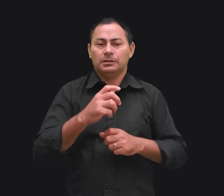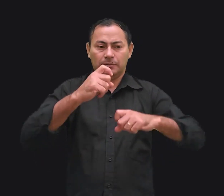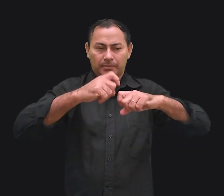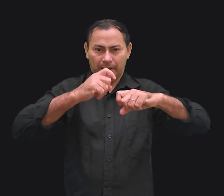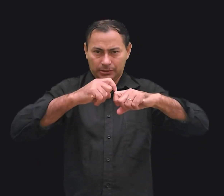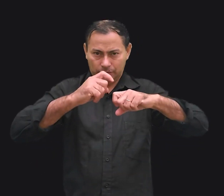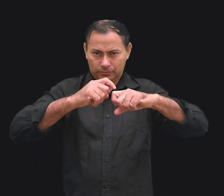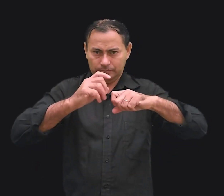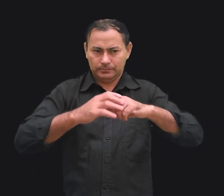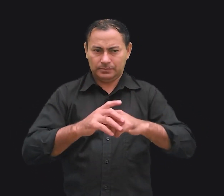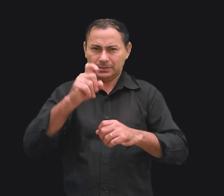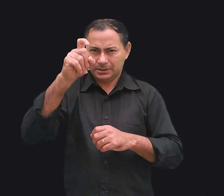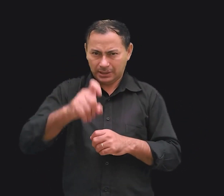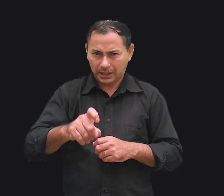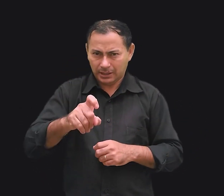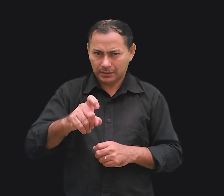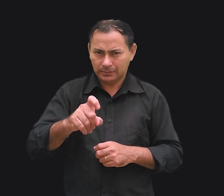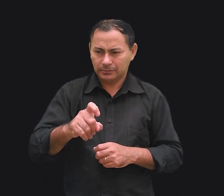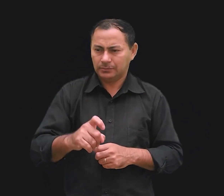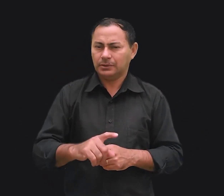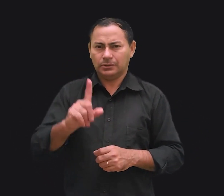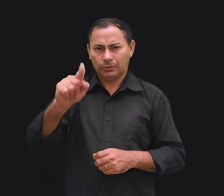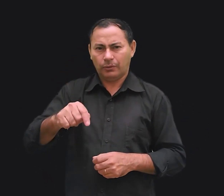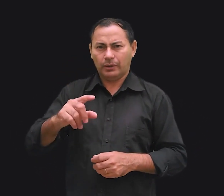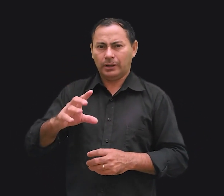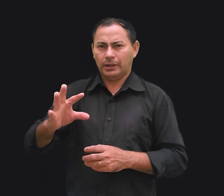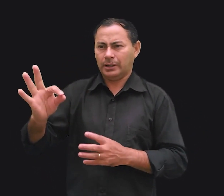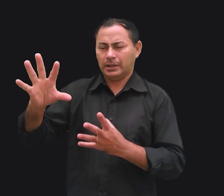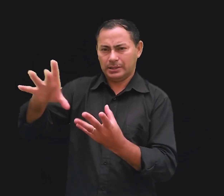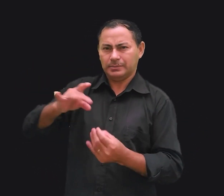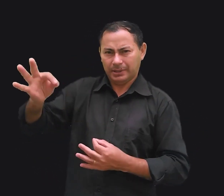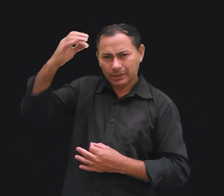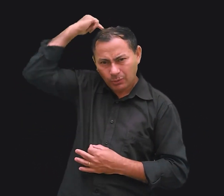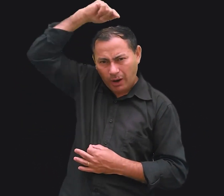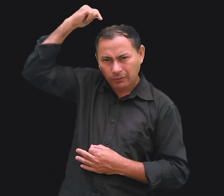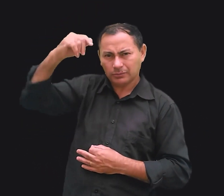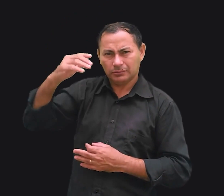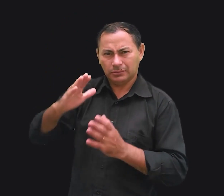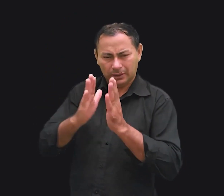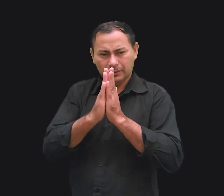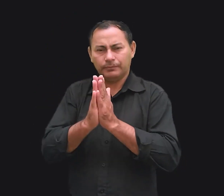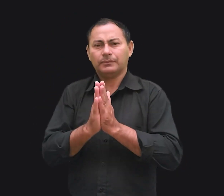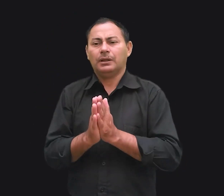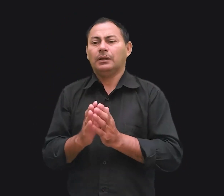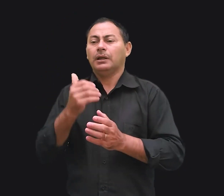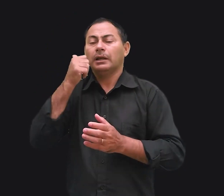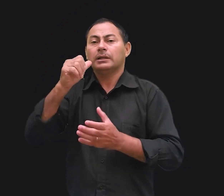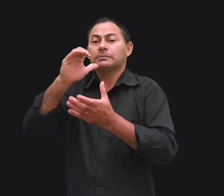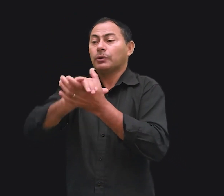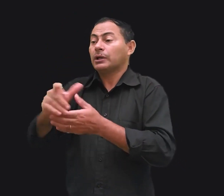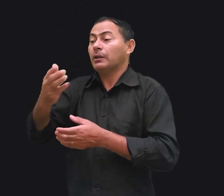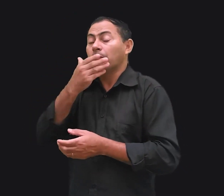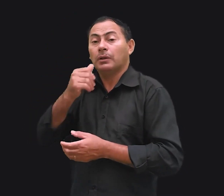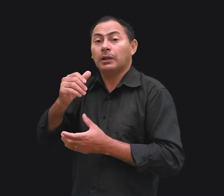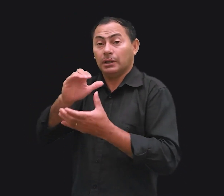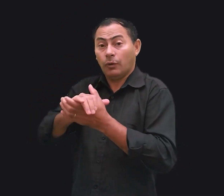E esse médico, será que não era espiritual? Ele era o esposo daquela mulher que tinha